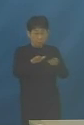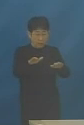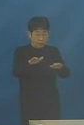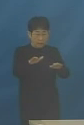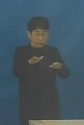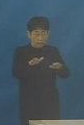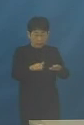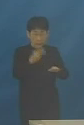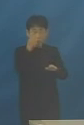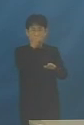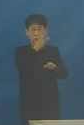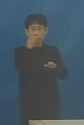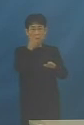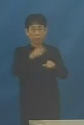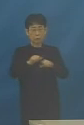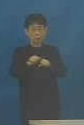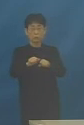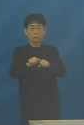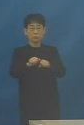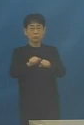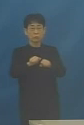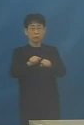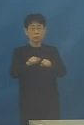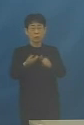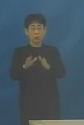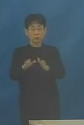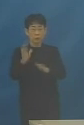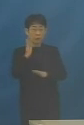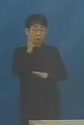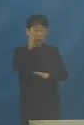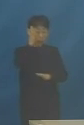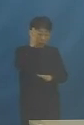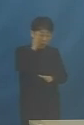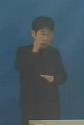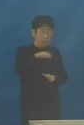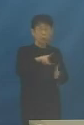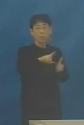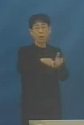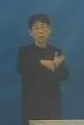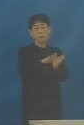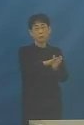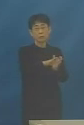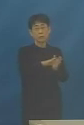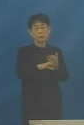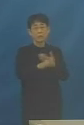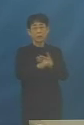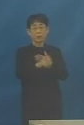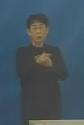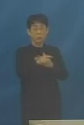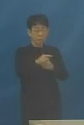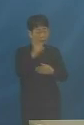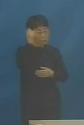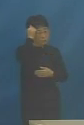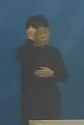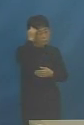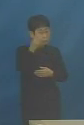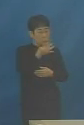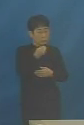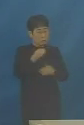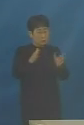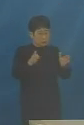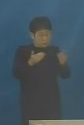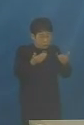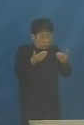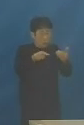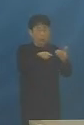うまくいかないケース全戸にいろんなケースがありますけれども例えばこれに数字2を要してしまうというふうになり